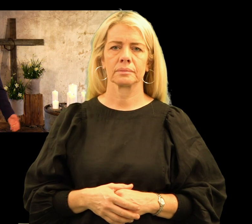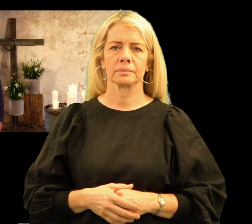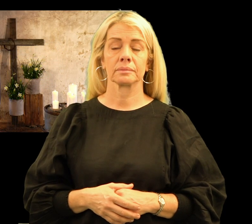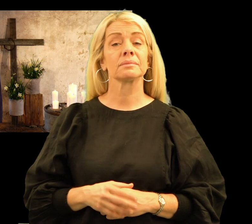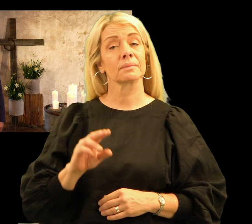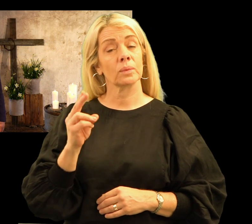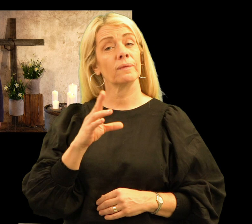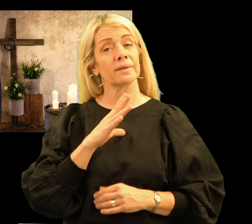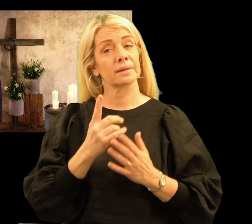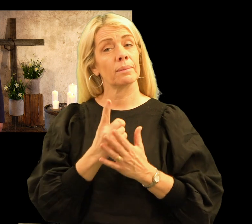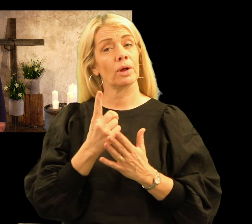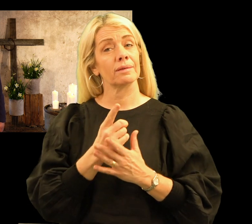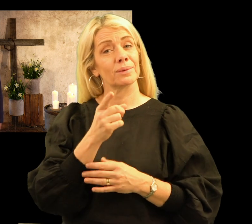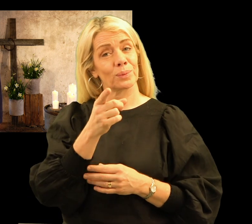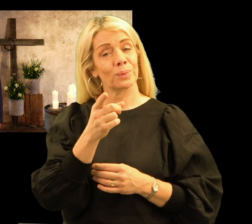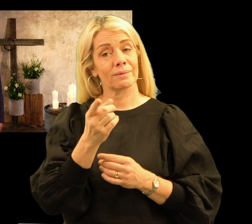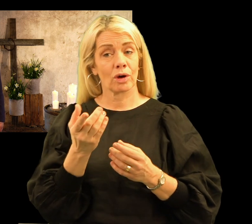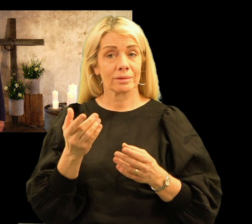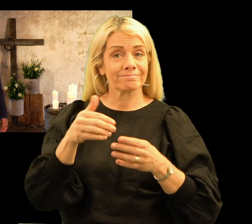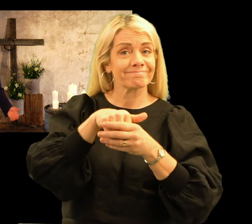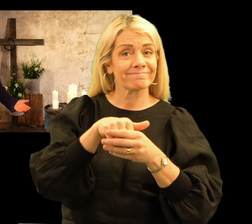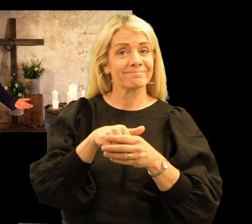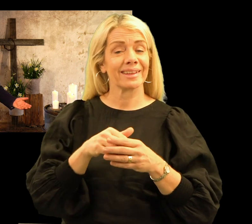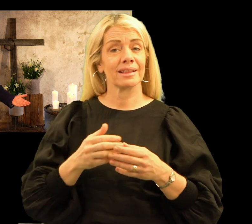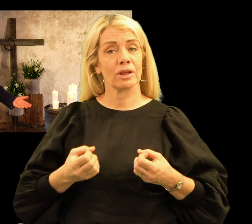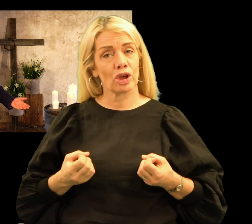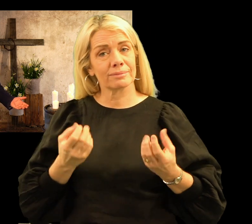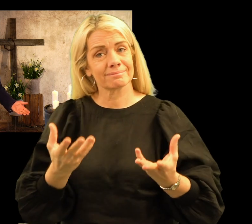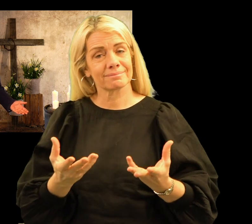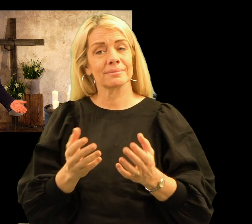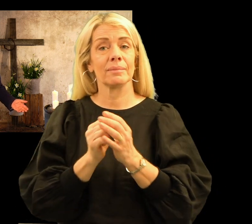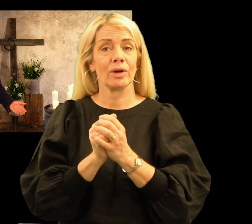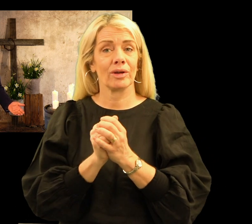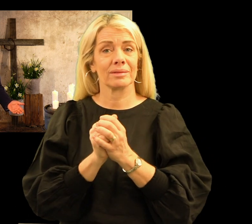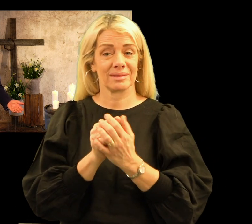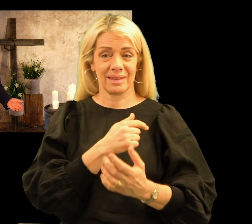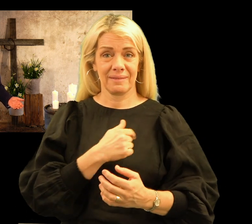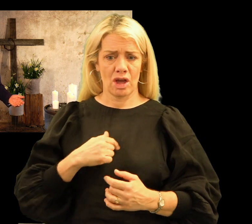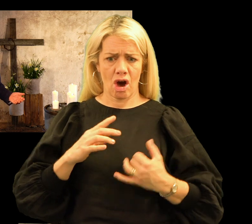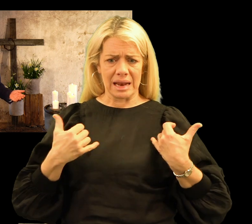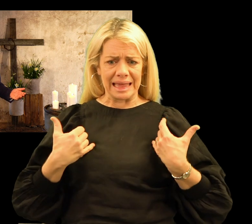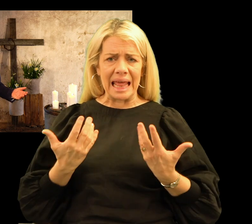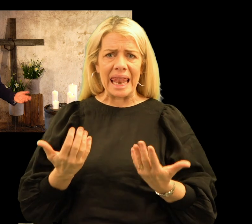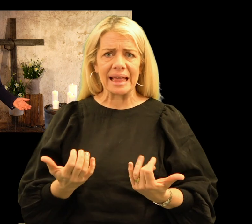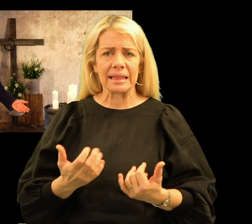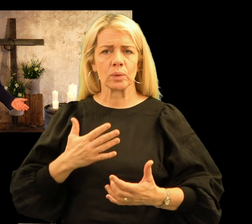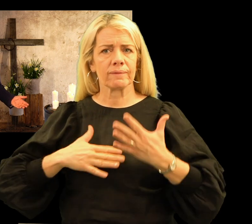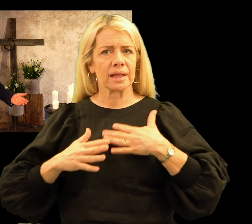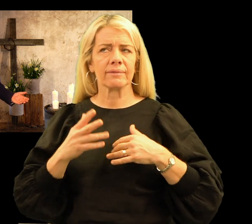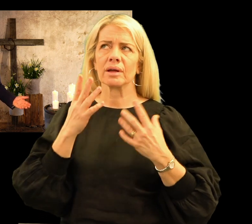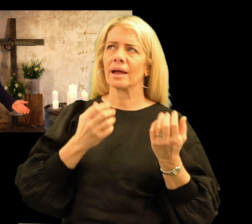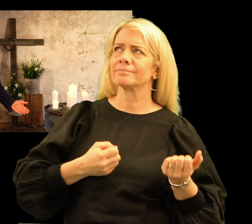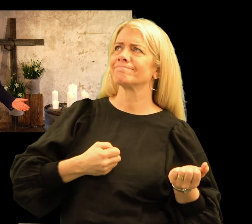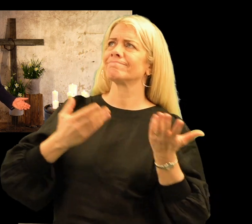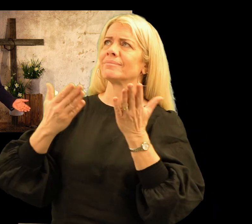Nu finns en möjlighet för dig att be med en överlåtelsebön. Du och jag kan få sätta ord på vår längtan och vår vilja att ge oss till den